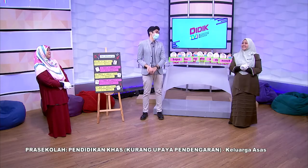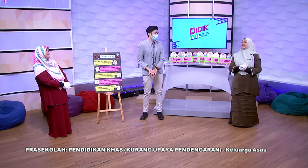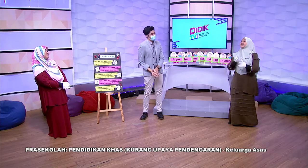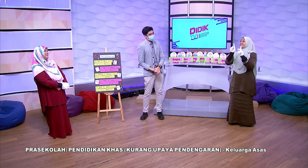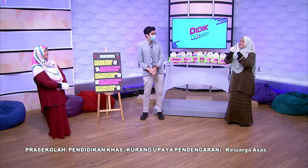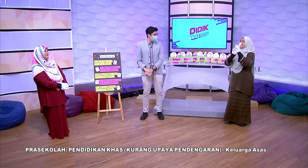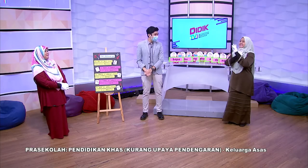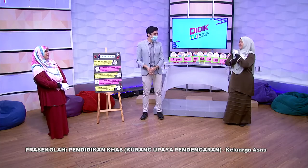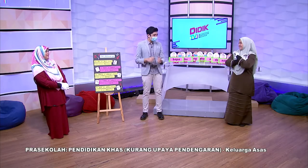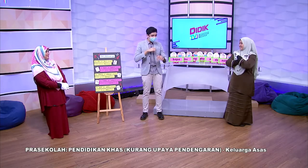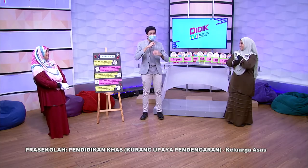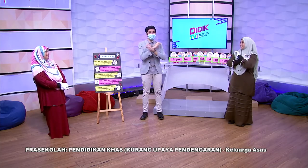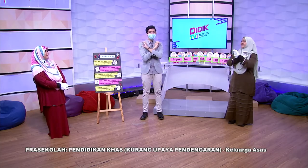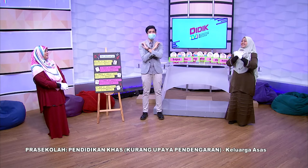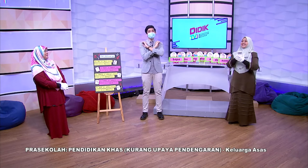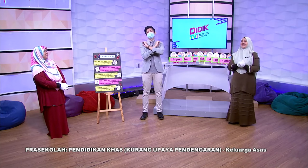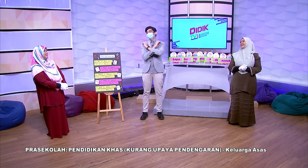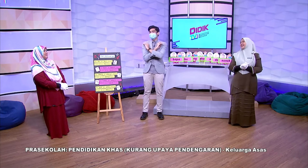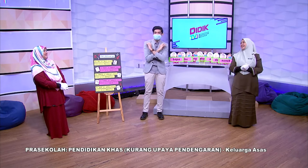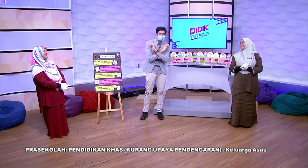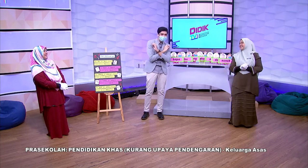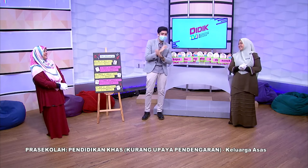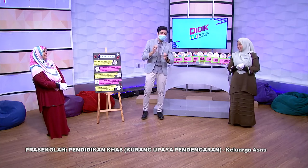Hah cinta tercinta Ojo Ngece